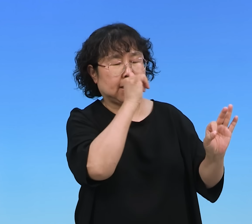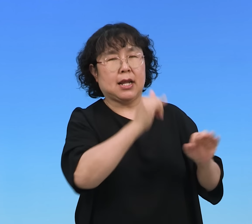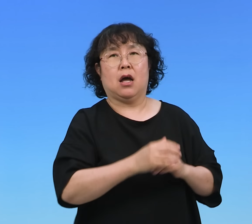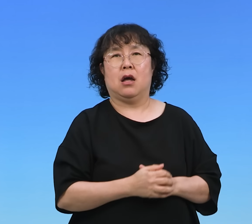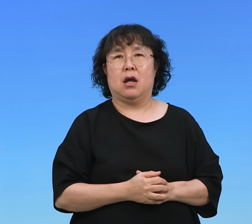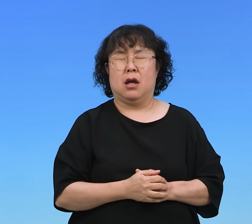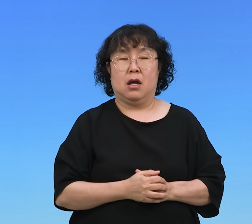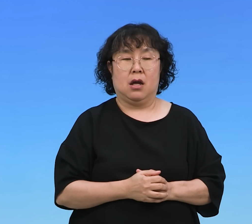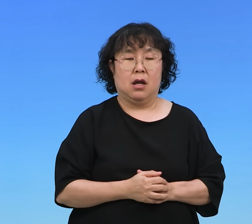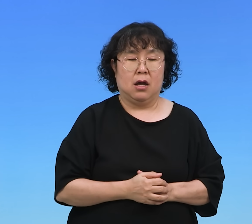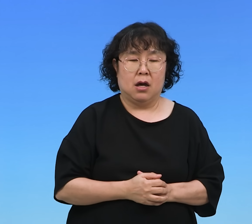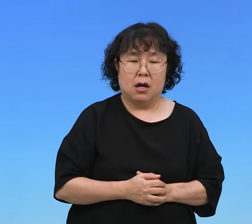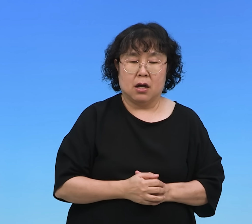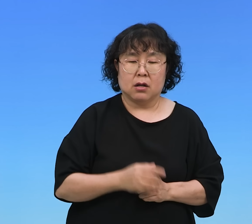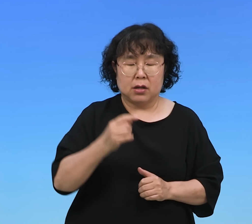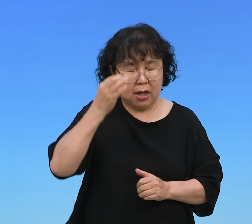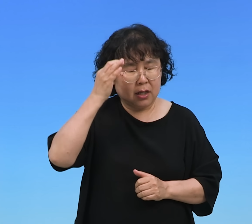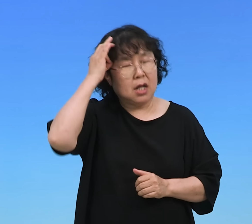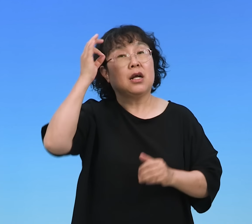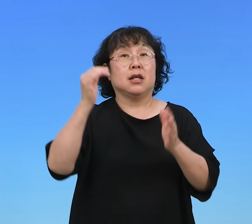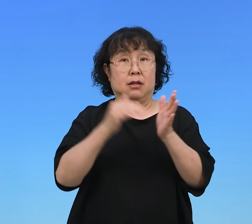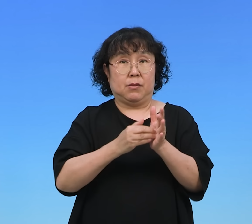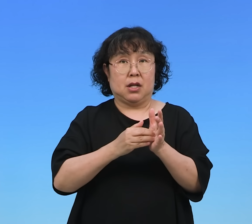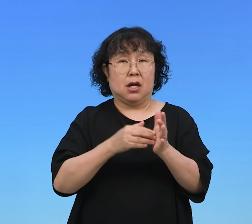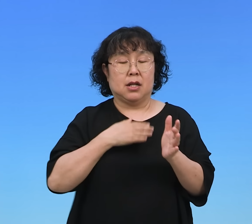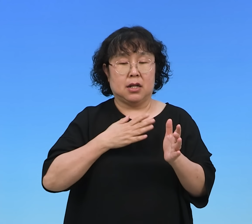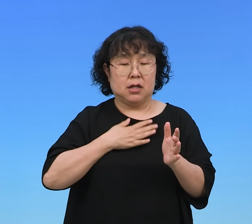걸어다니는 열등감, 움직이는 열등감이었는데요,